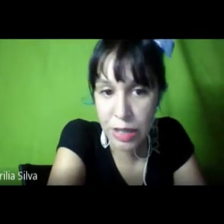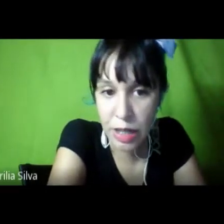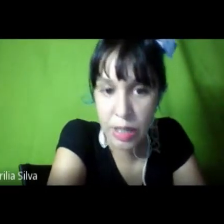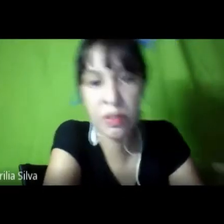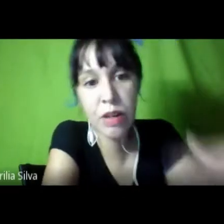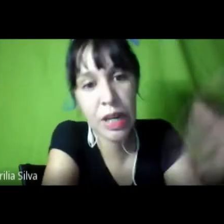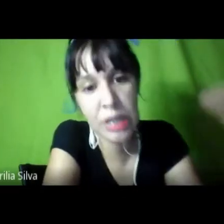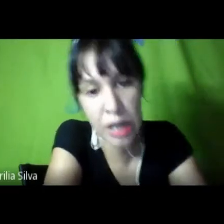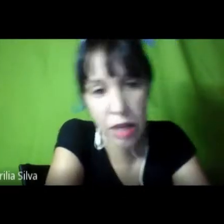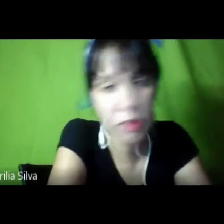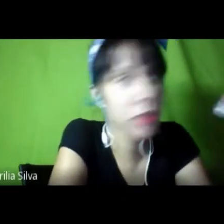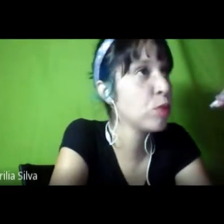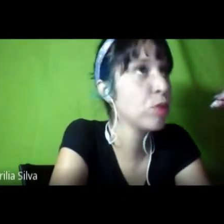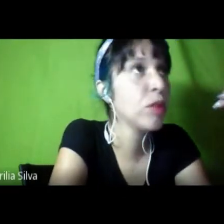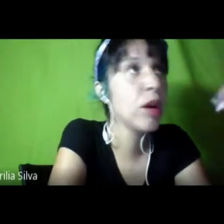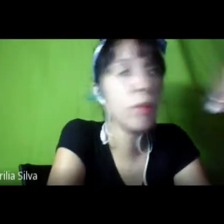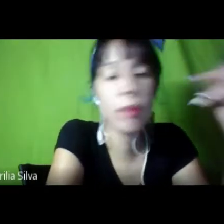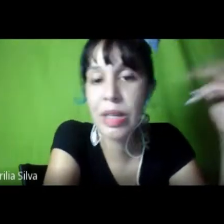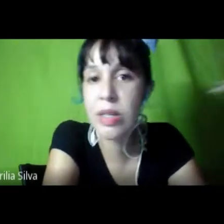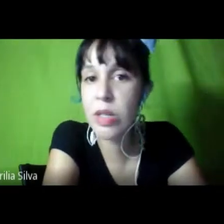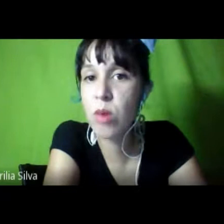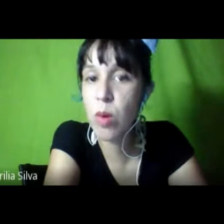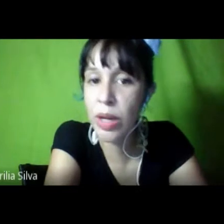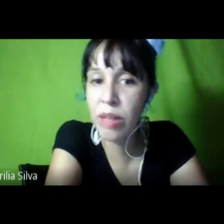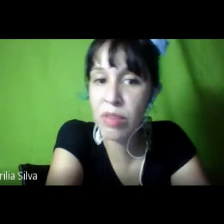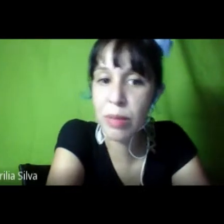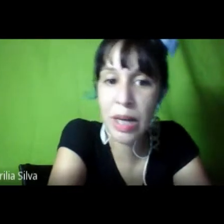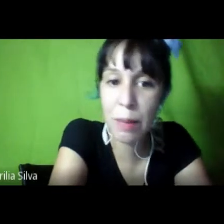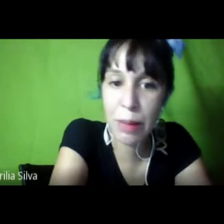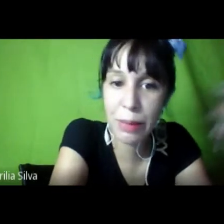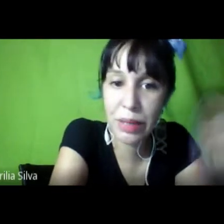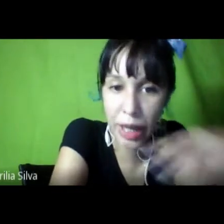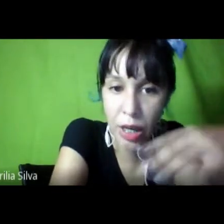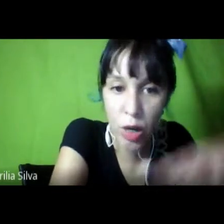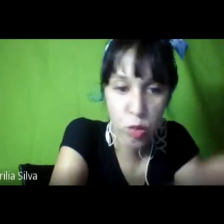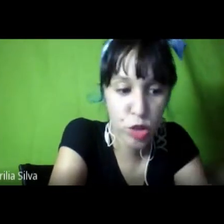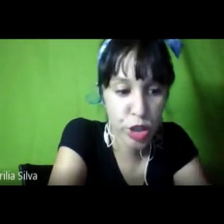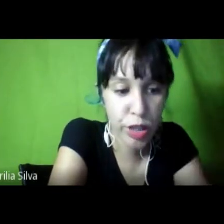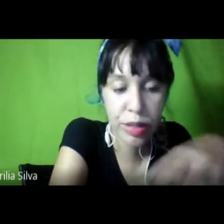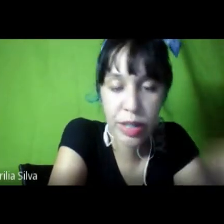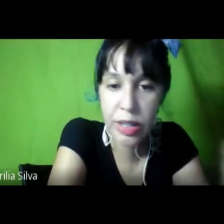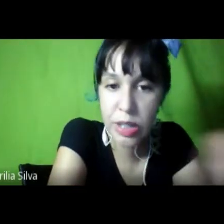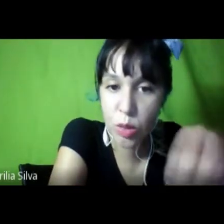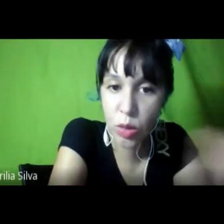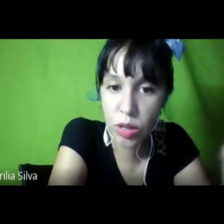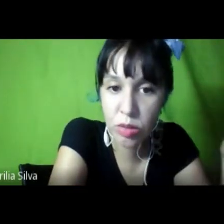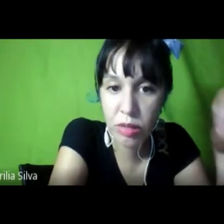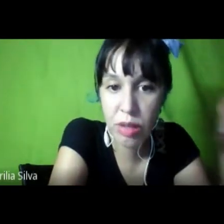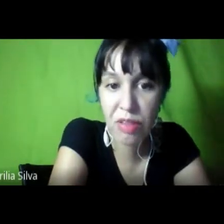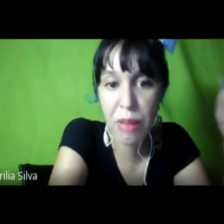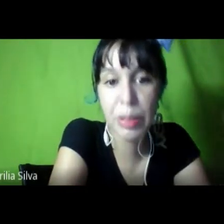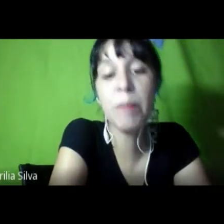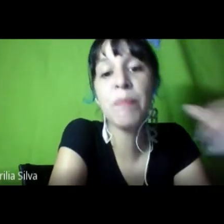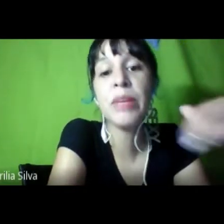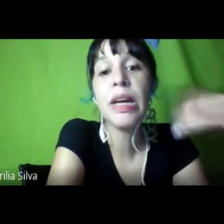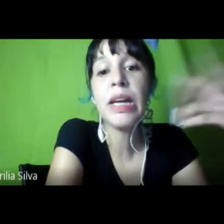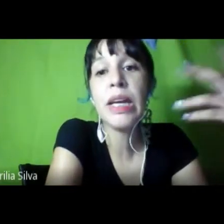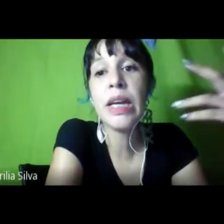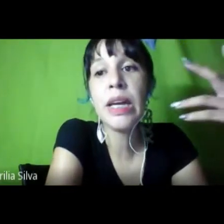era passado, esse filho casava com, a maioria das vezes, com alguém da família, né, para manter o dinheiro ali circulando dentro da